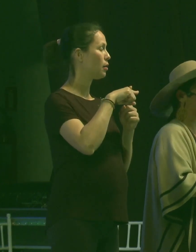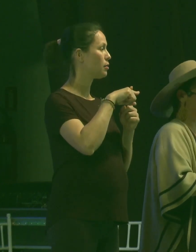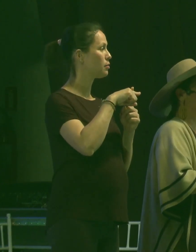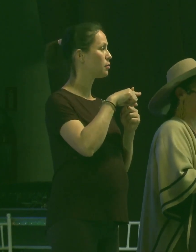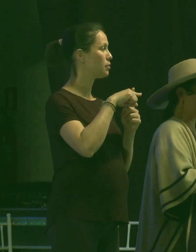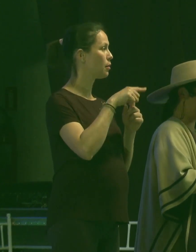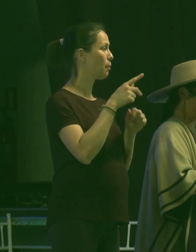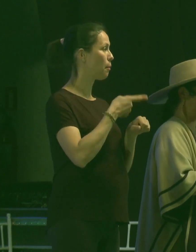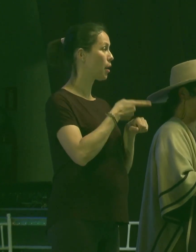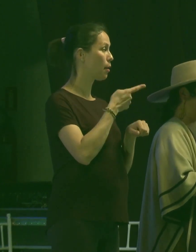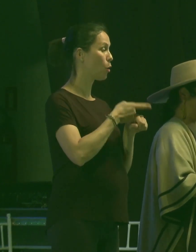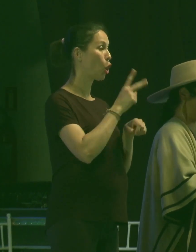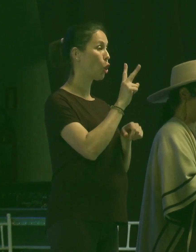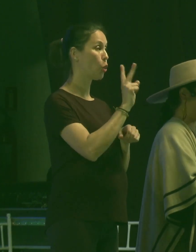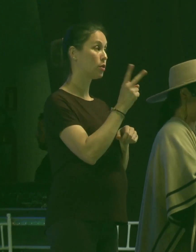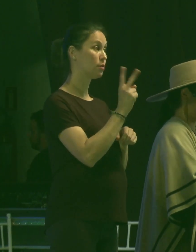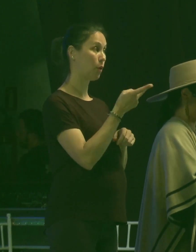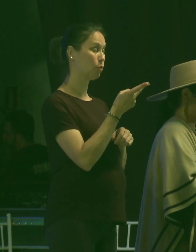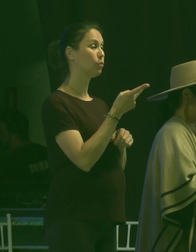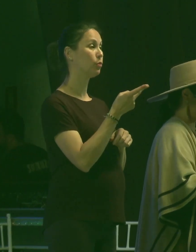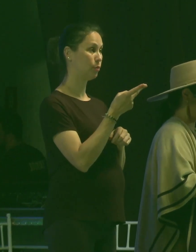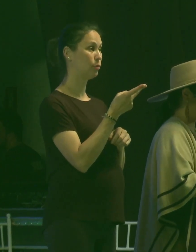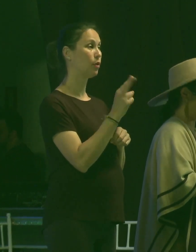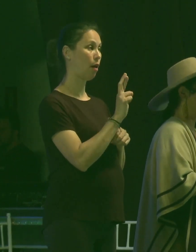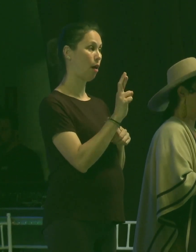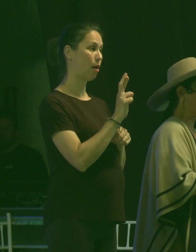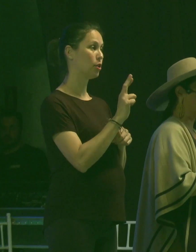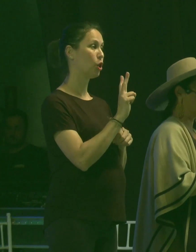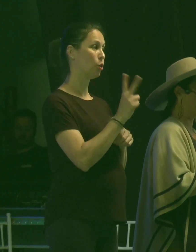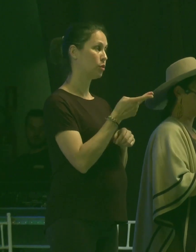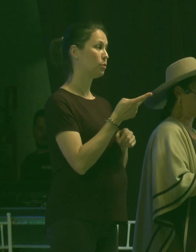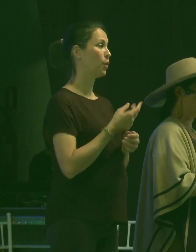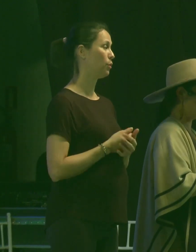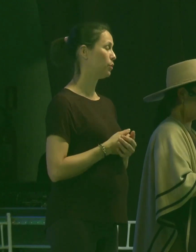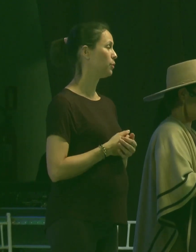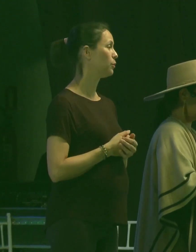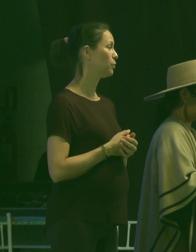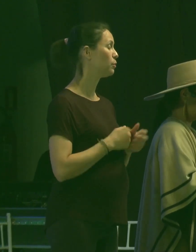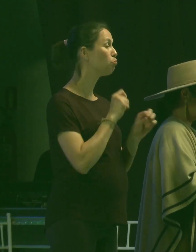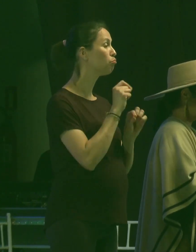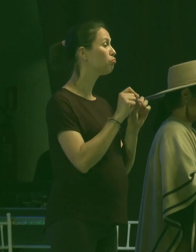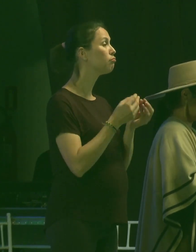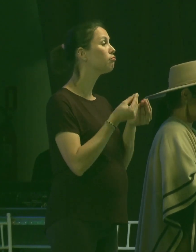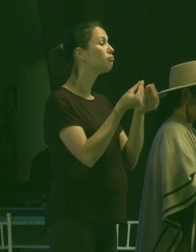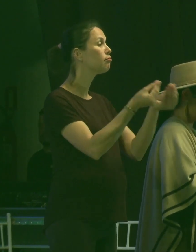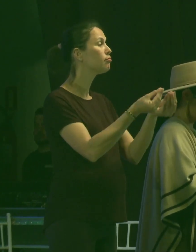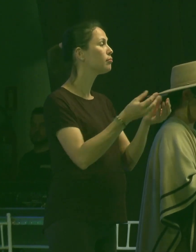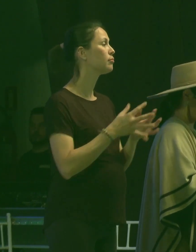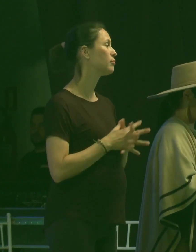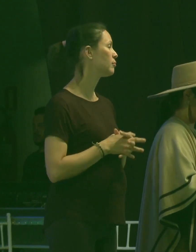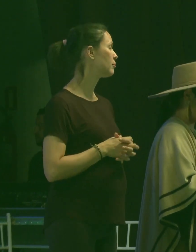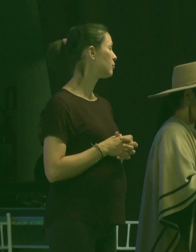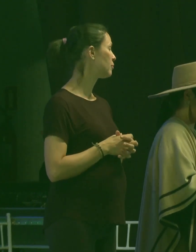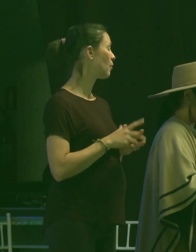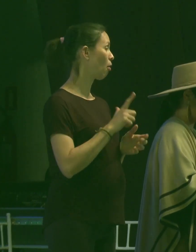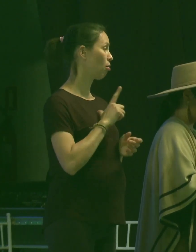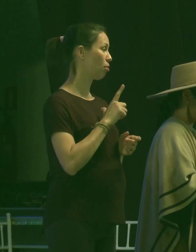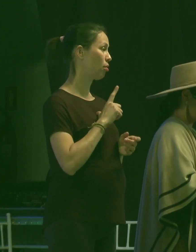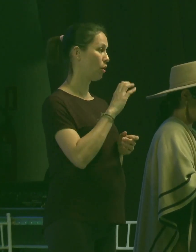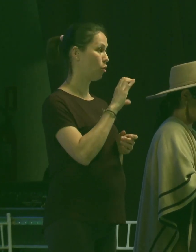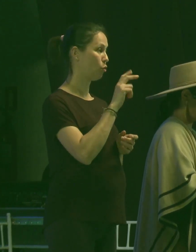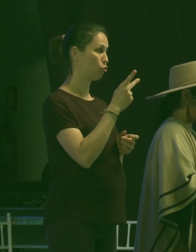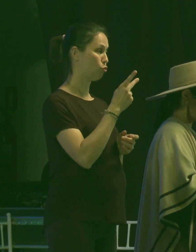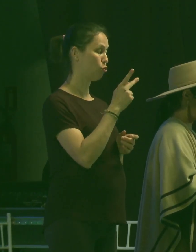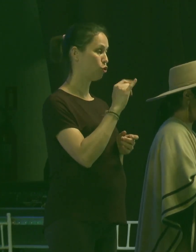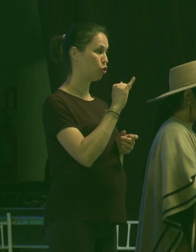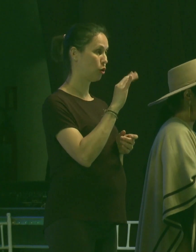gente. R$2.000. Bom, para fazer a entrega, então, a gente tem aí o Chico